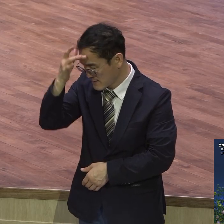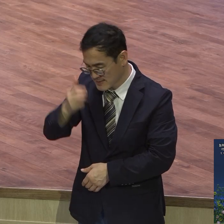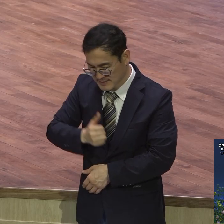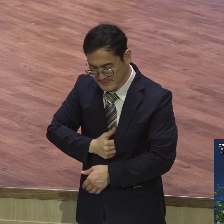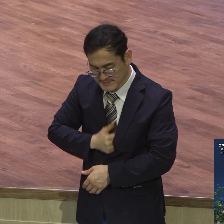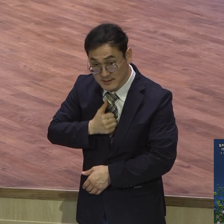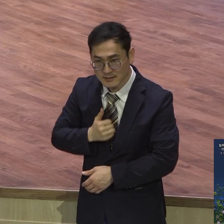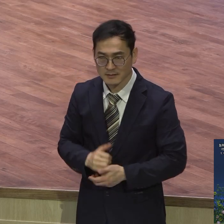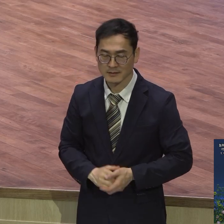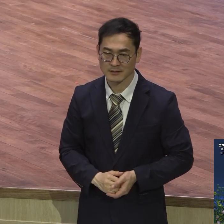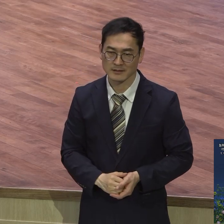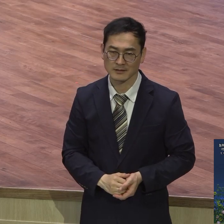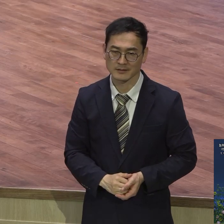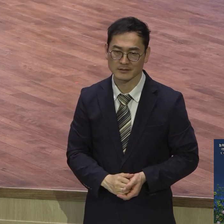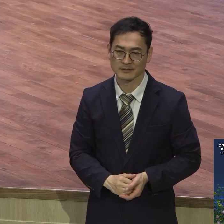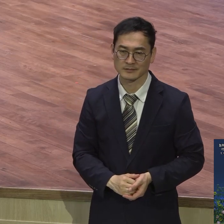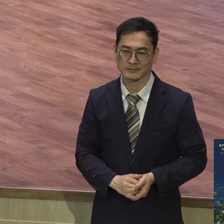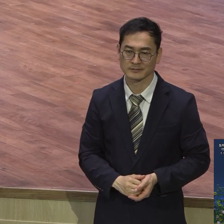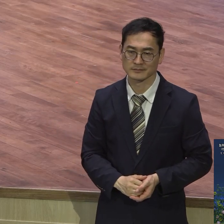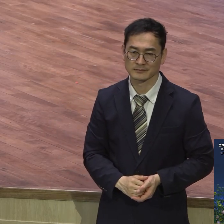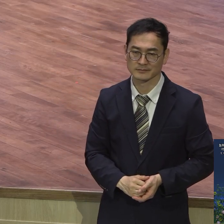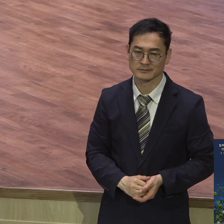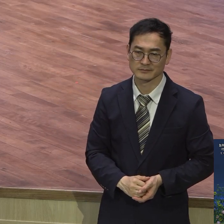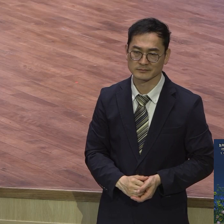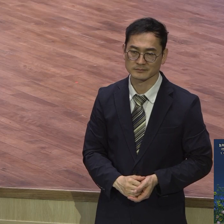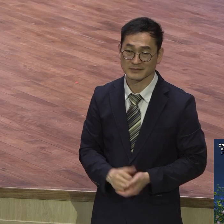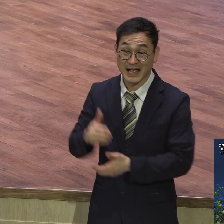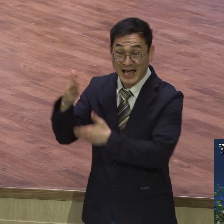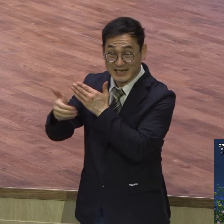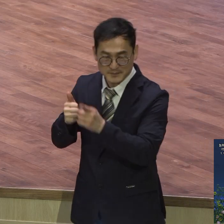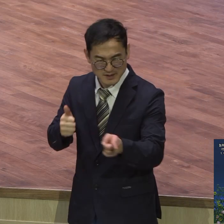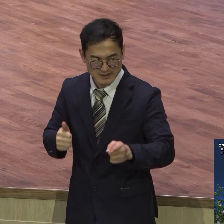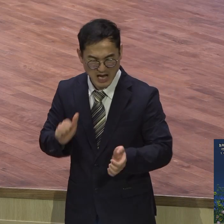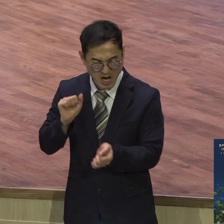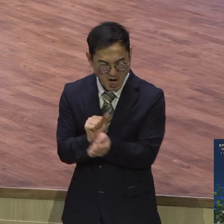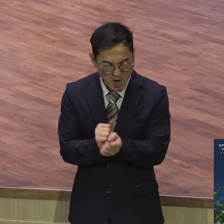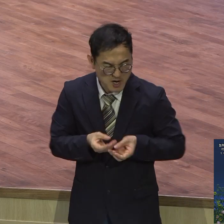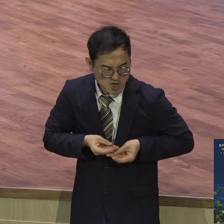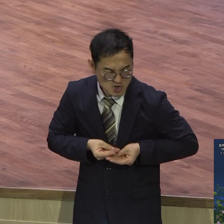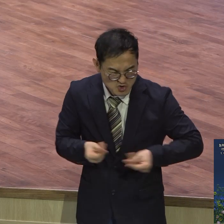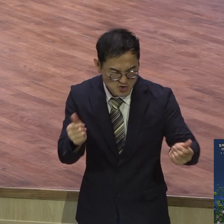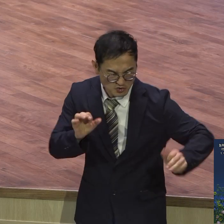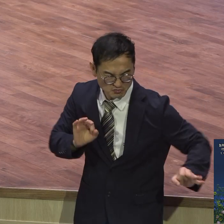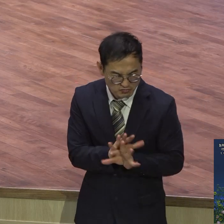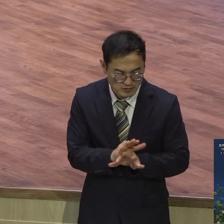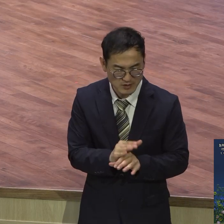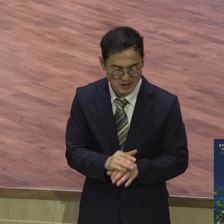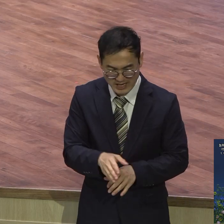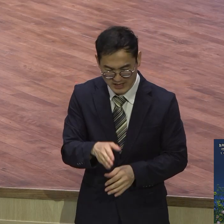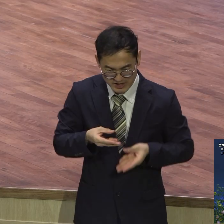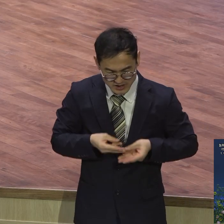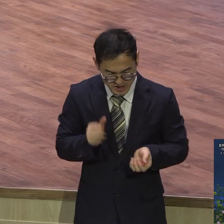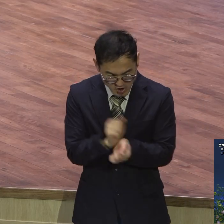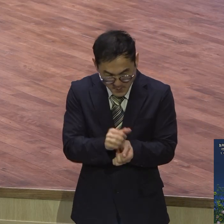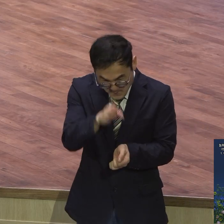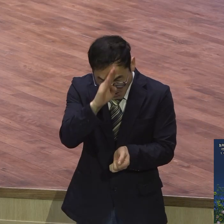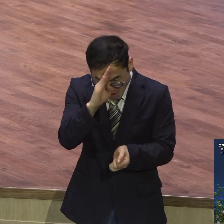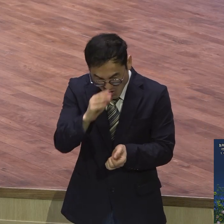처음에는 이스라엘 백성들을 전념 뼈로 다 죽이겠다 했어요. 모세에게 내 전념을 이렇게 다 쳐 죽이겠다.